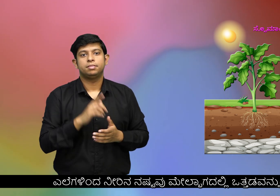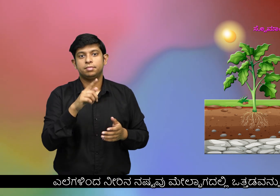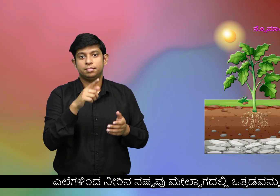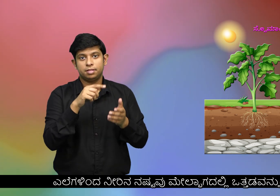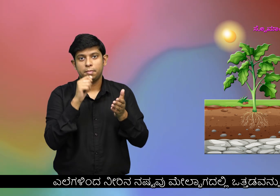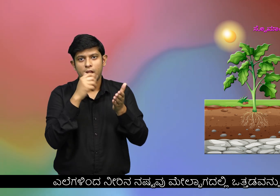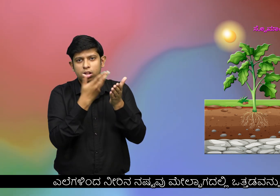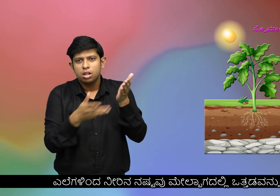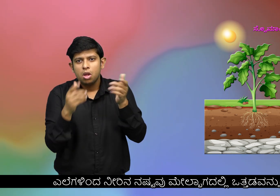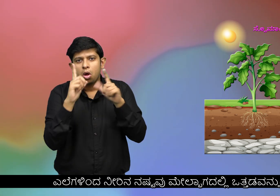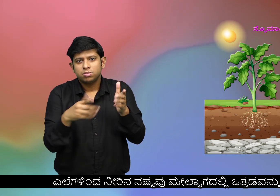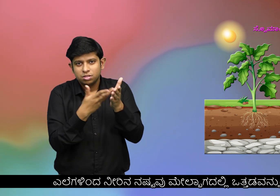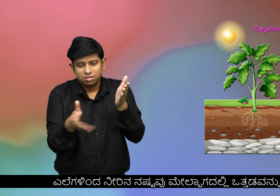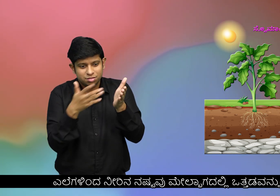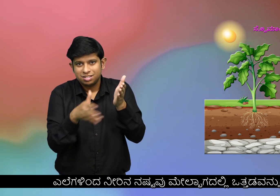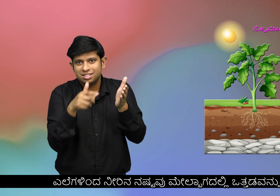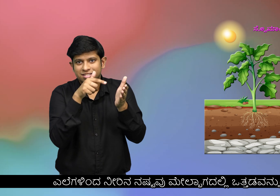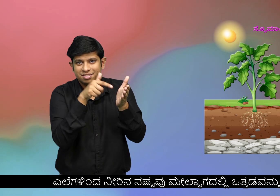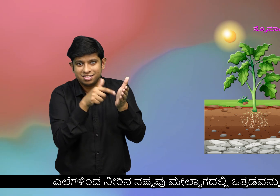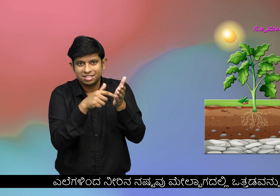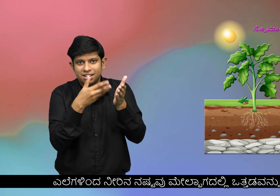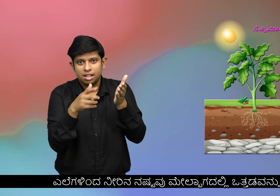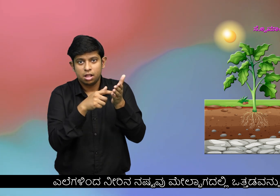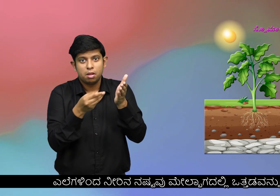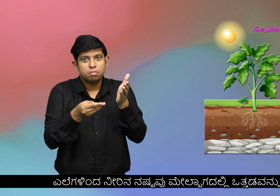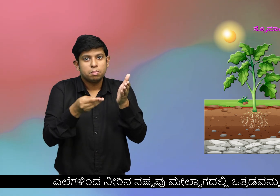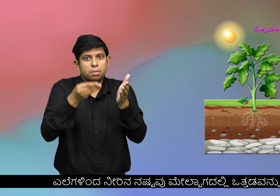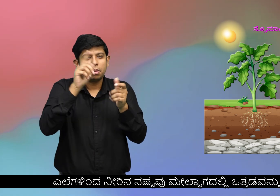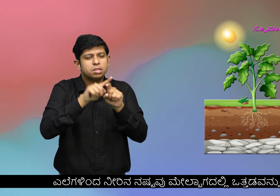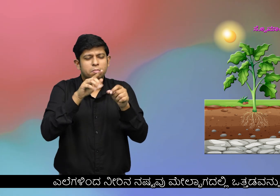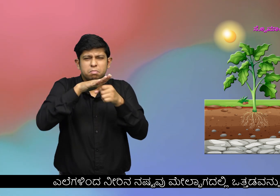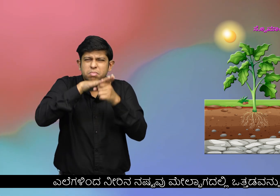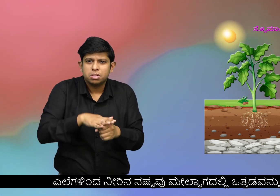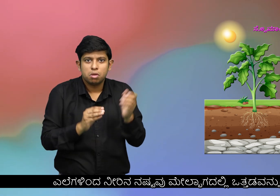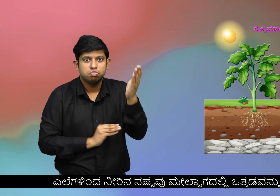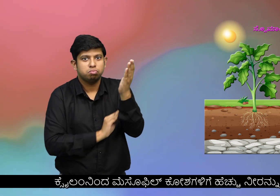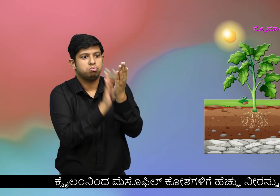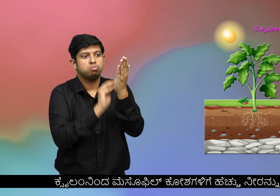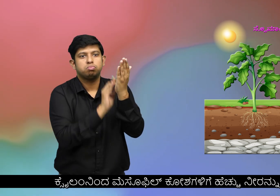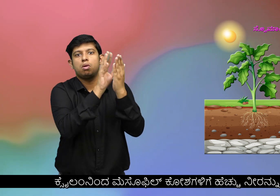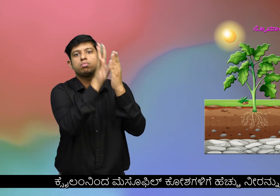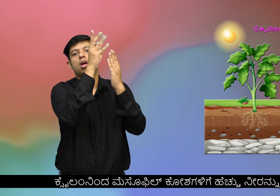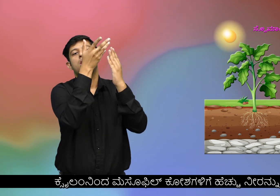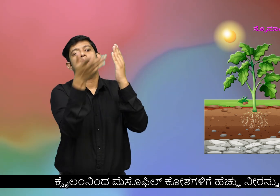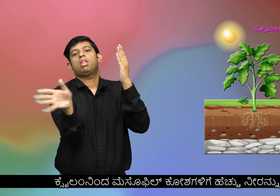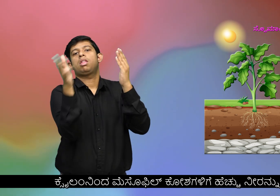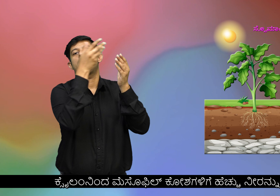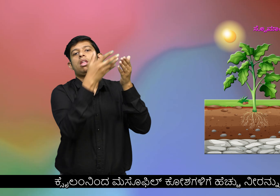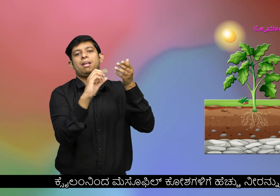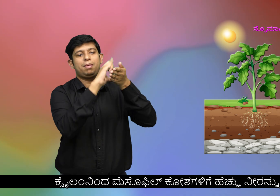ಎಲೆಗಳಿಂದ ನೀರಿನ ನಷ್ಟವು ಮೇಲ್ಭಾಗದಲ್ಲಿ ಒತ್ತಡವನ್ನು ಹೆಚ್ಚಿಸುತ್ತದೆ. ಕಸೈಲಮ್ನಿಂದ ಮೋಸೋಫಿಲ್